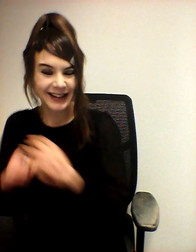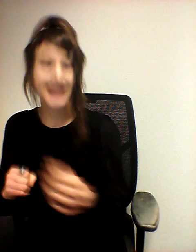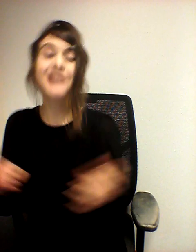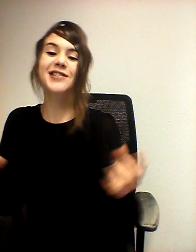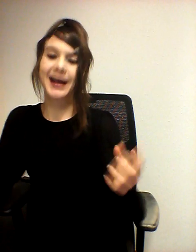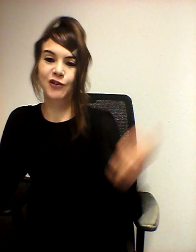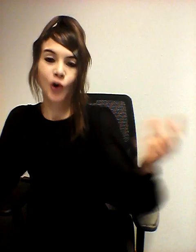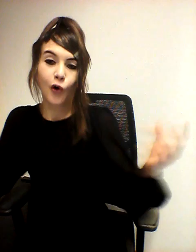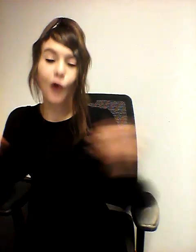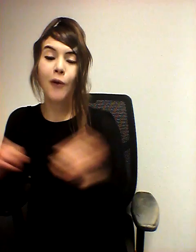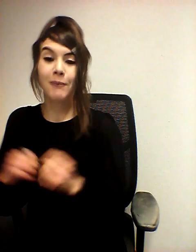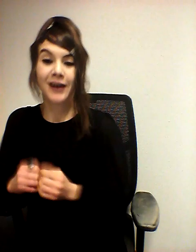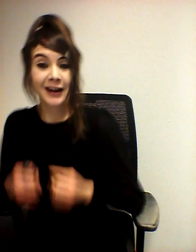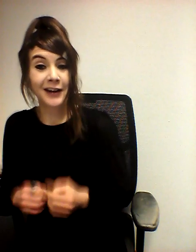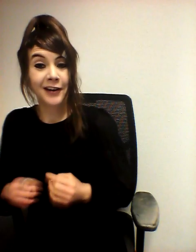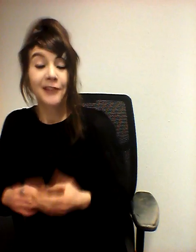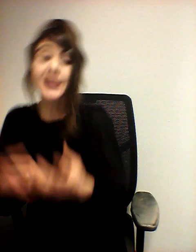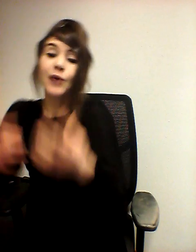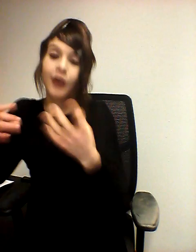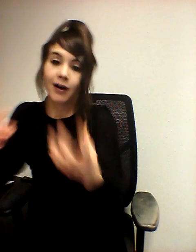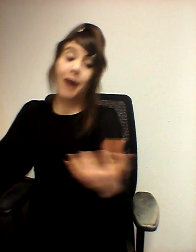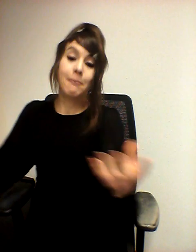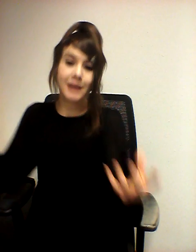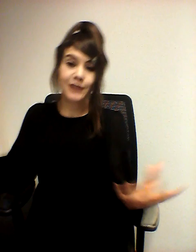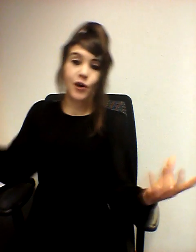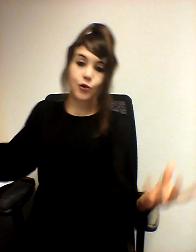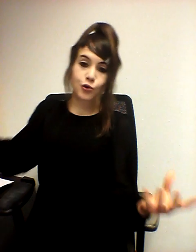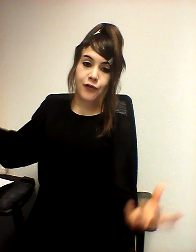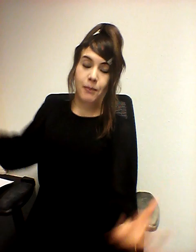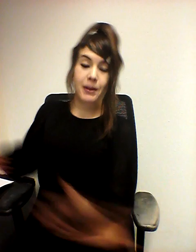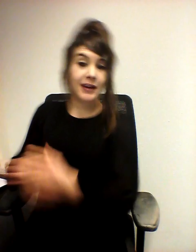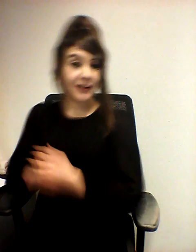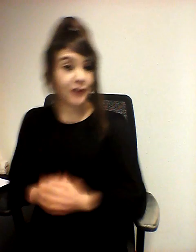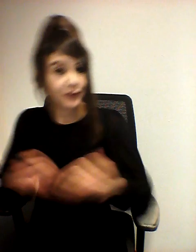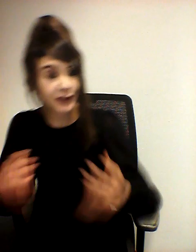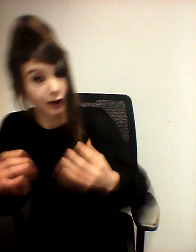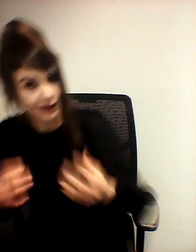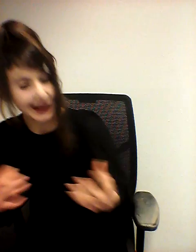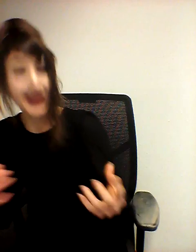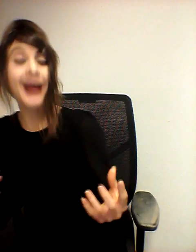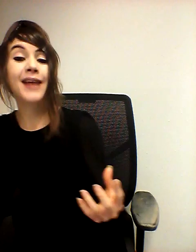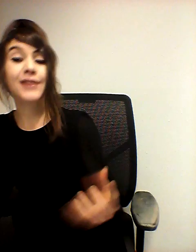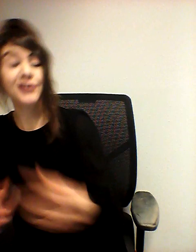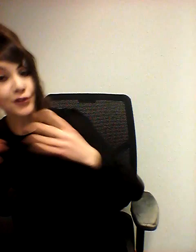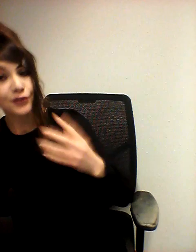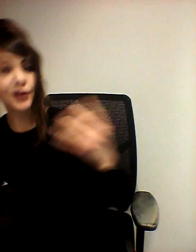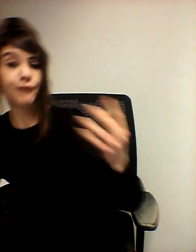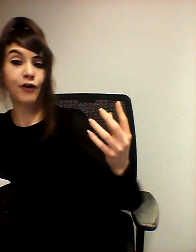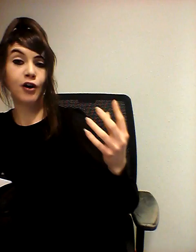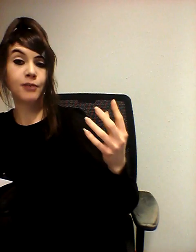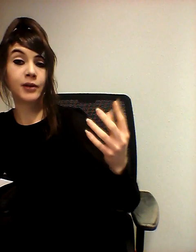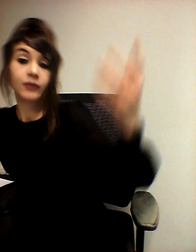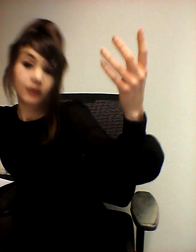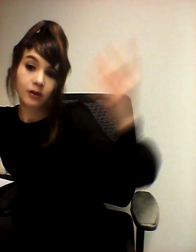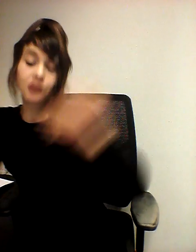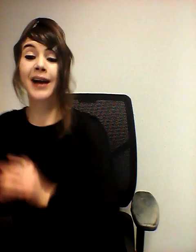in staat om nieuwe aminozuurverbindingen, nieuwe eiwitten te vormen? Zijn